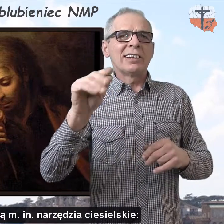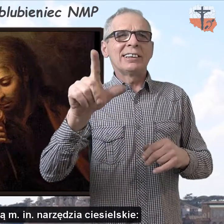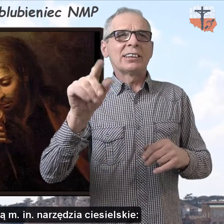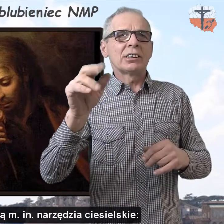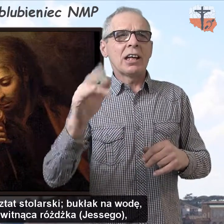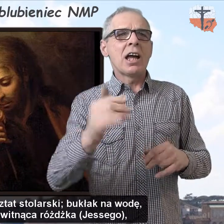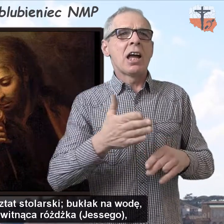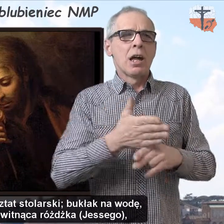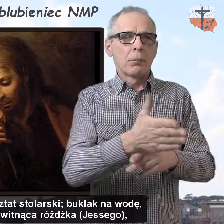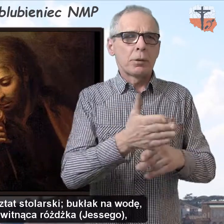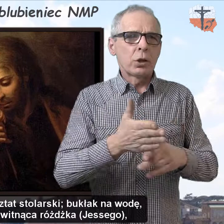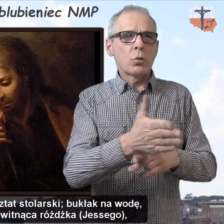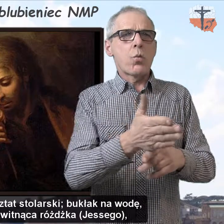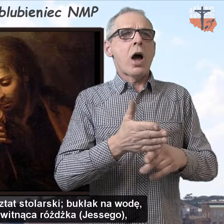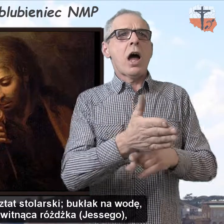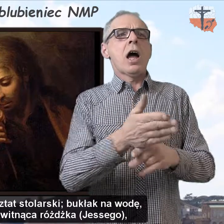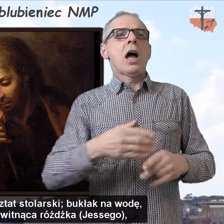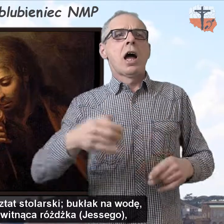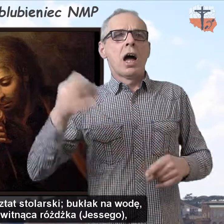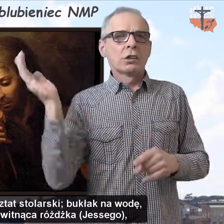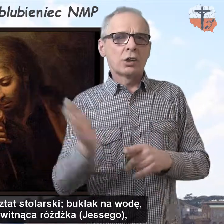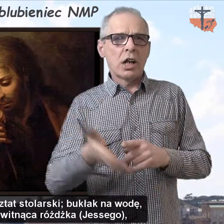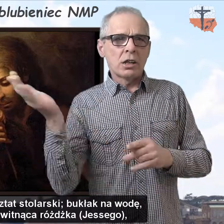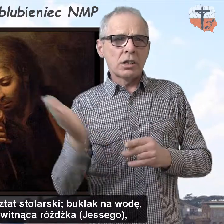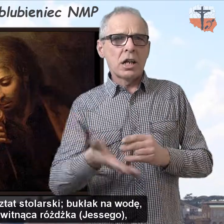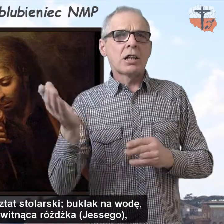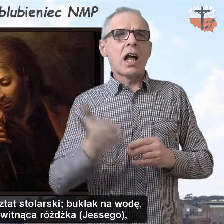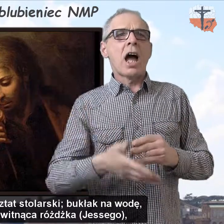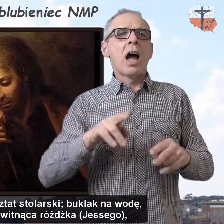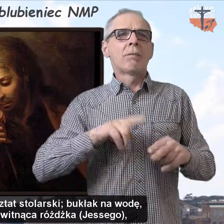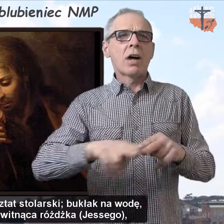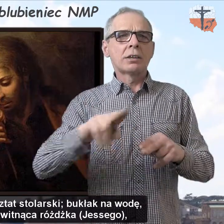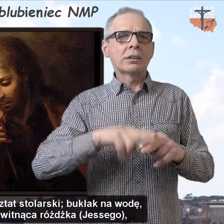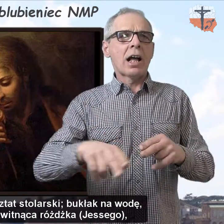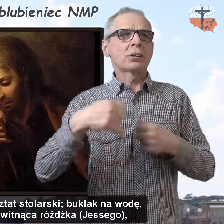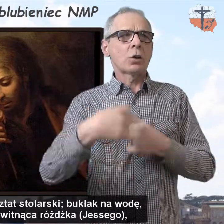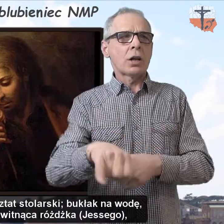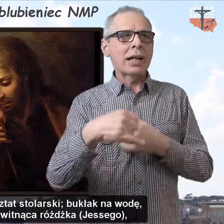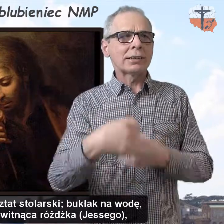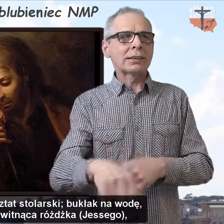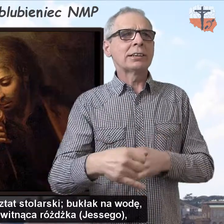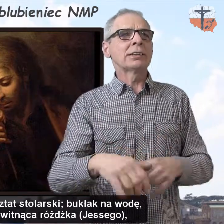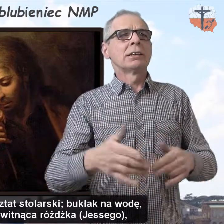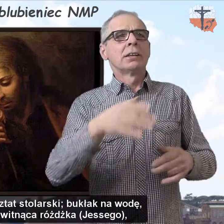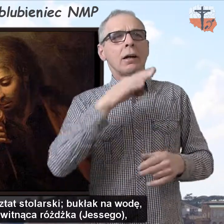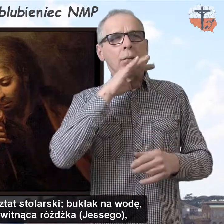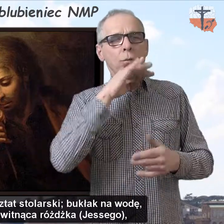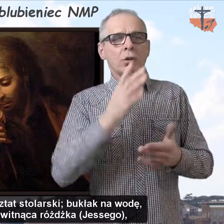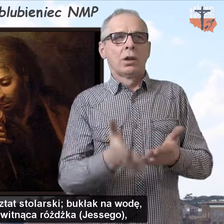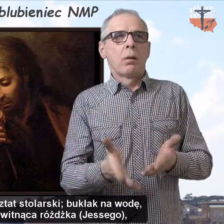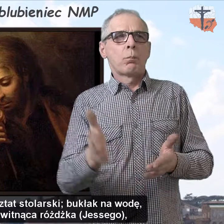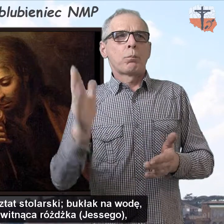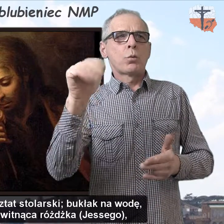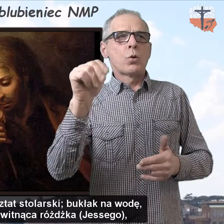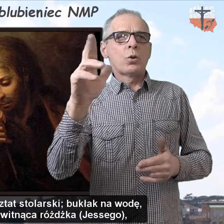Piła, siekiera, warsztat stolarski, bukłak na wodę,